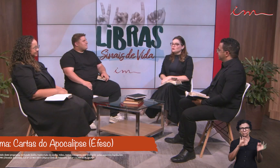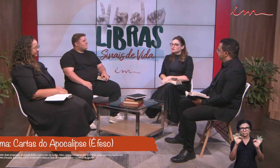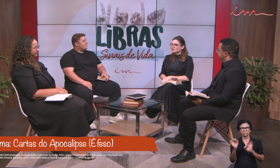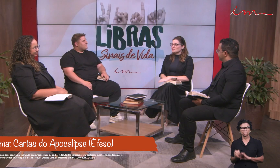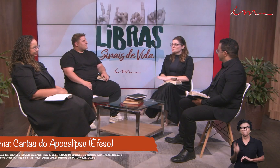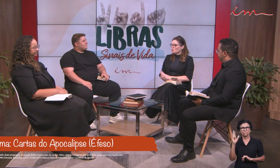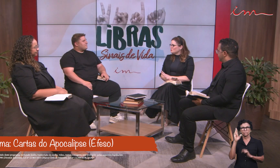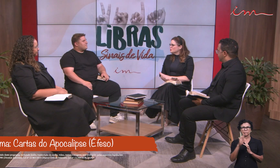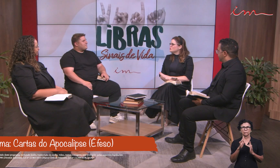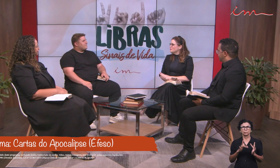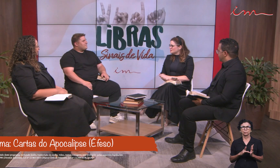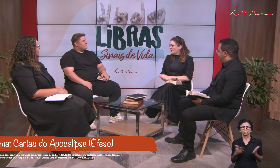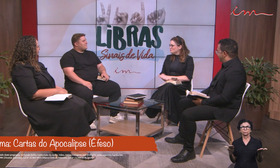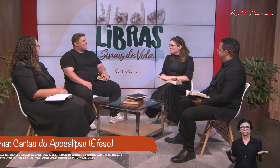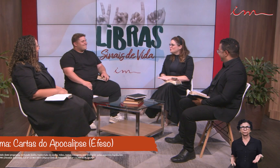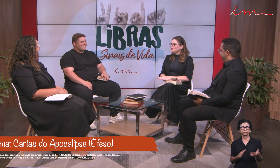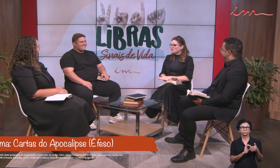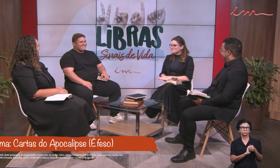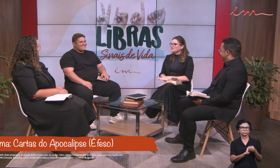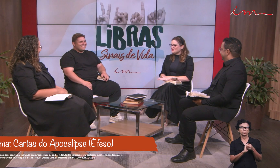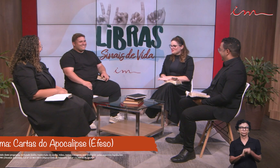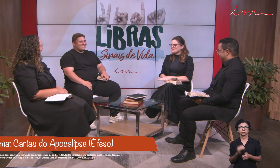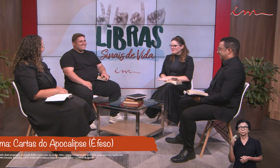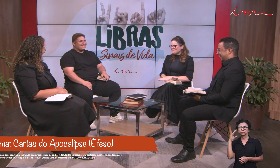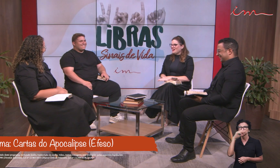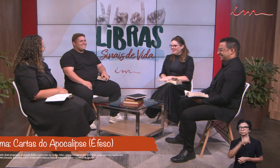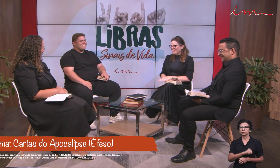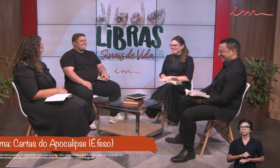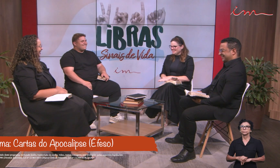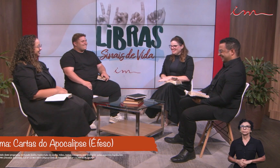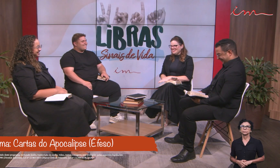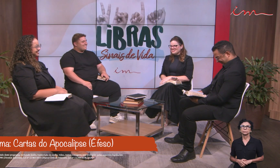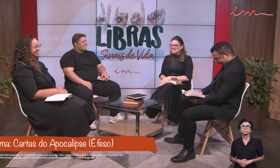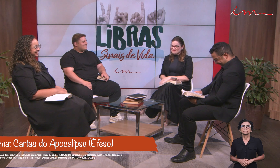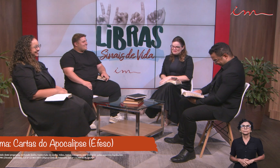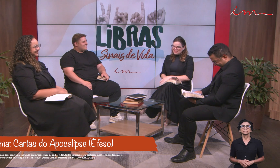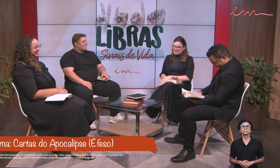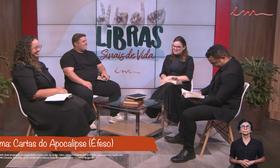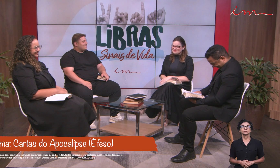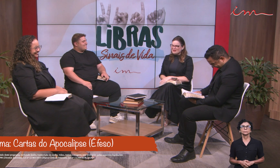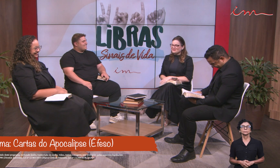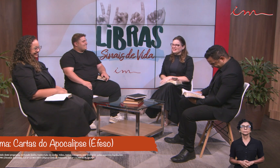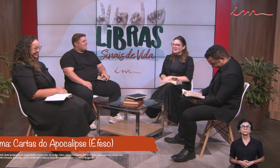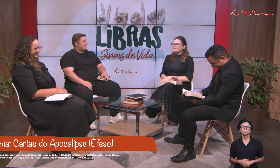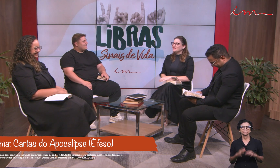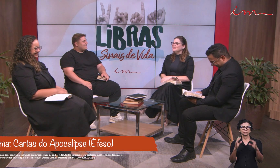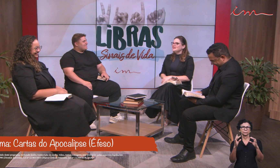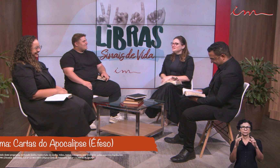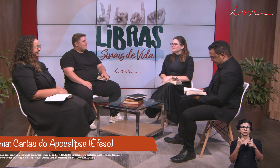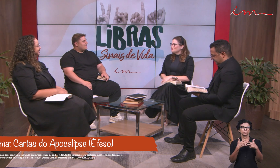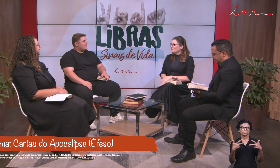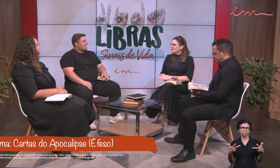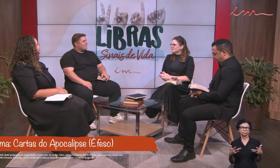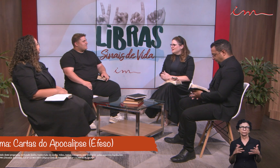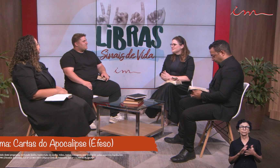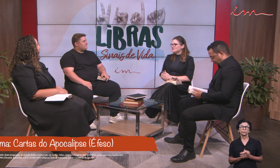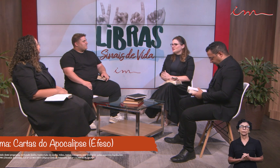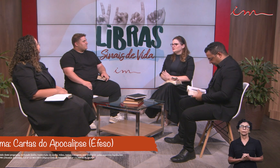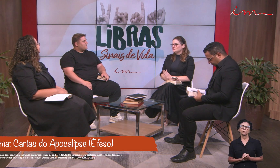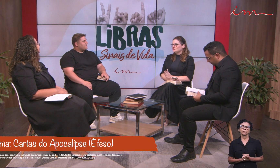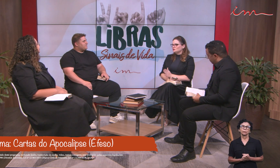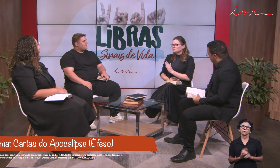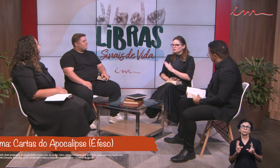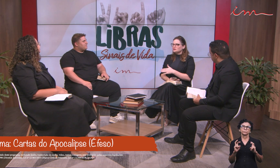Amém. Hoje os cumprimentos foi mais rápido, porque a gente tem muita coisa para falar, né? Nós temos muita coisa para falar. Então, as